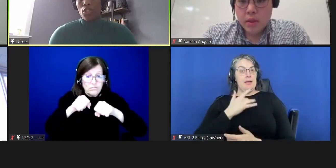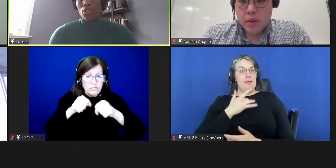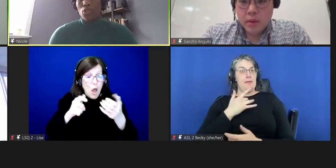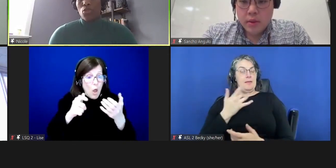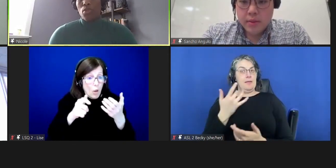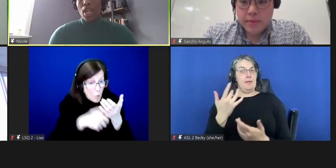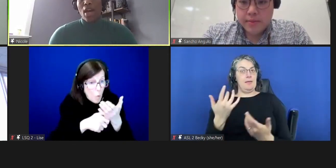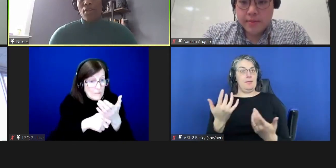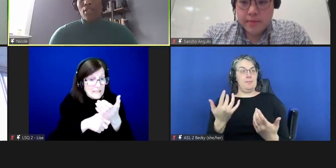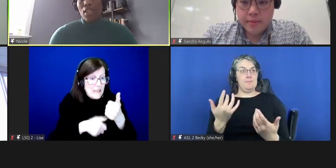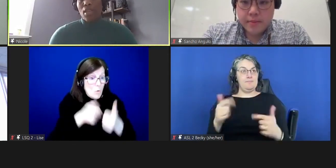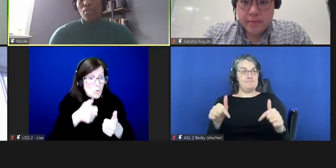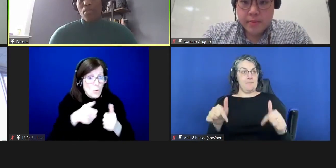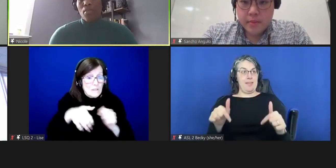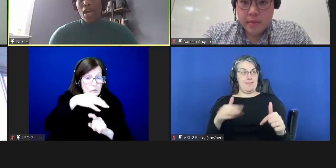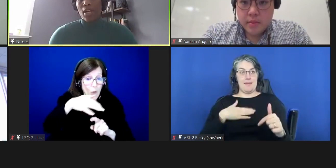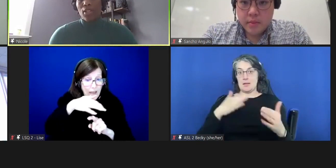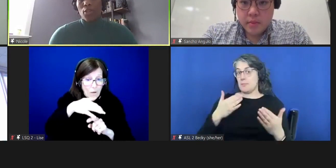Et